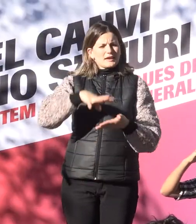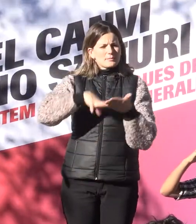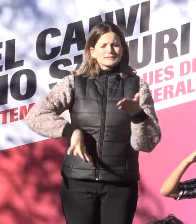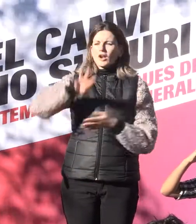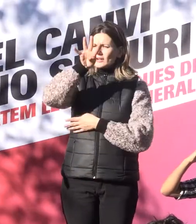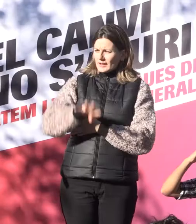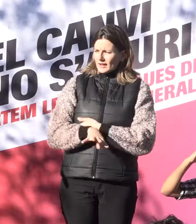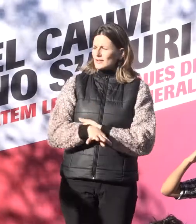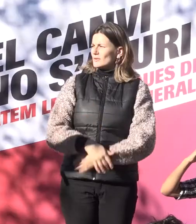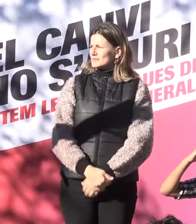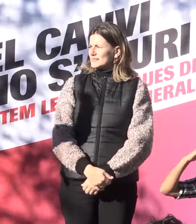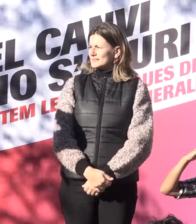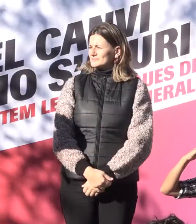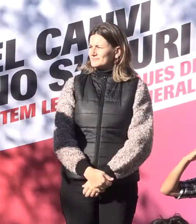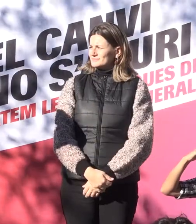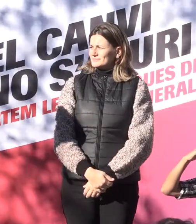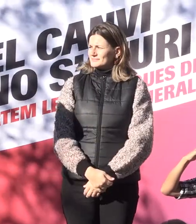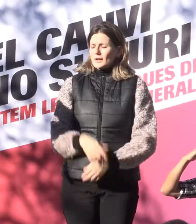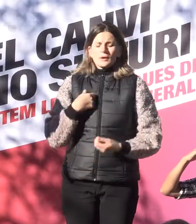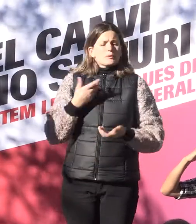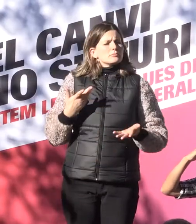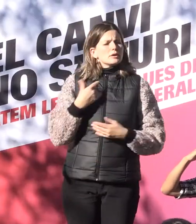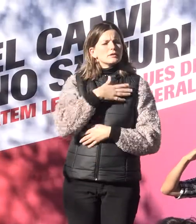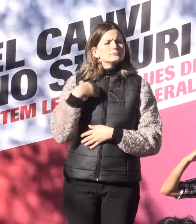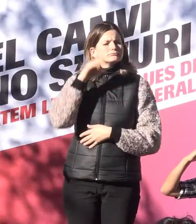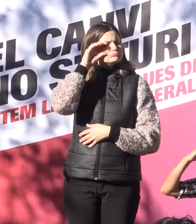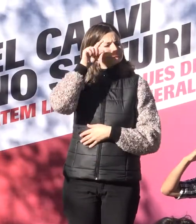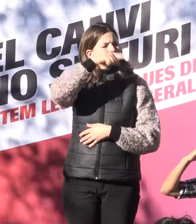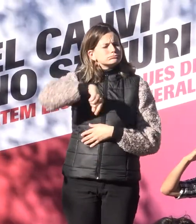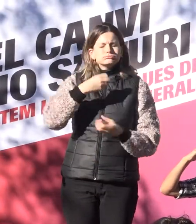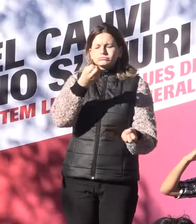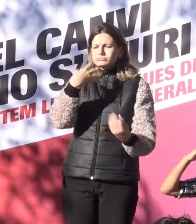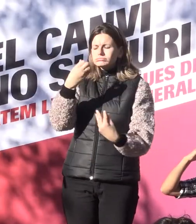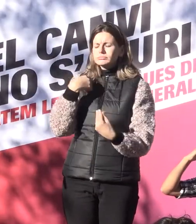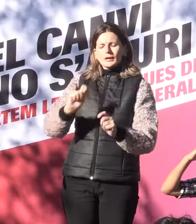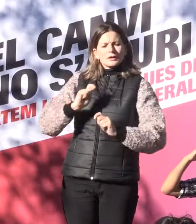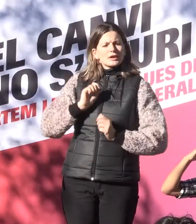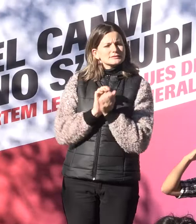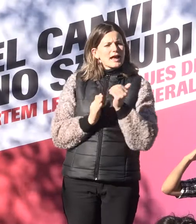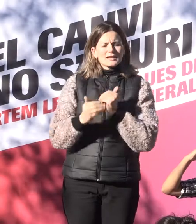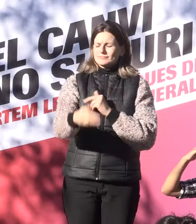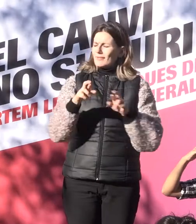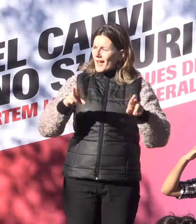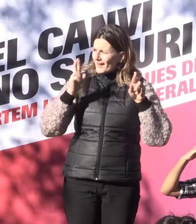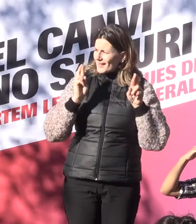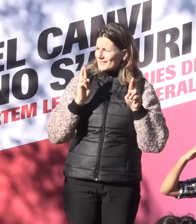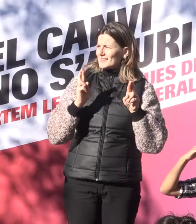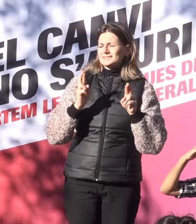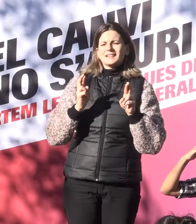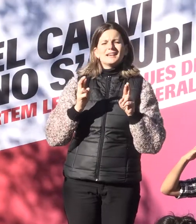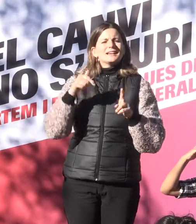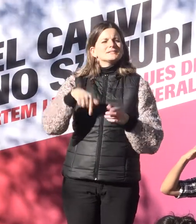cataluña pues bueno escucharlos me da esta esperanza de que ha